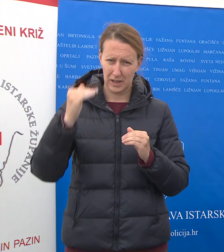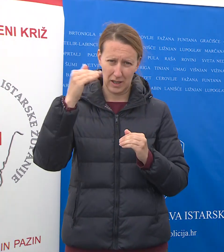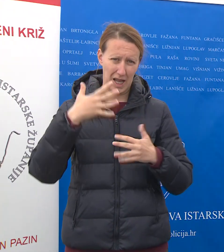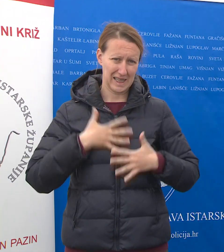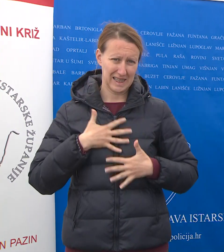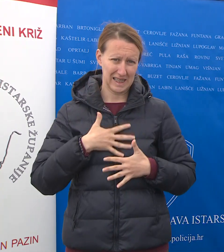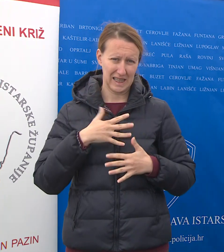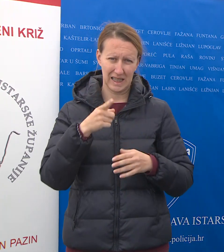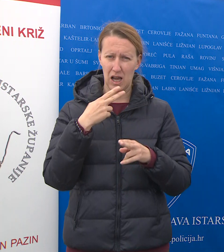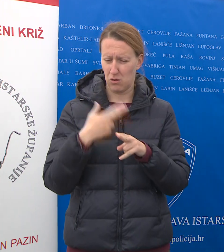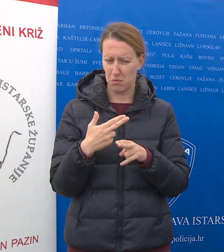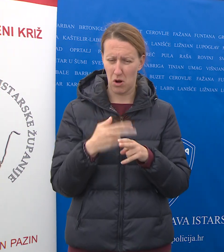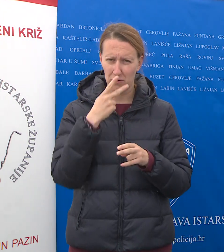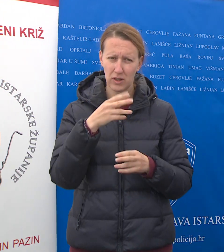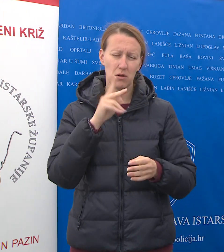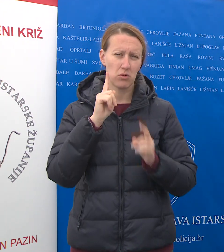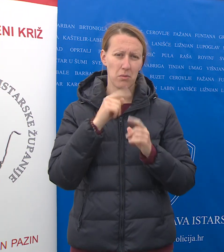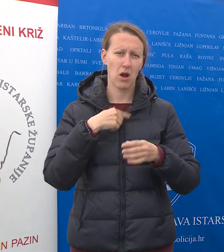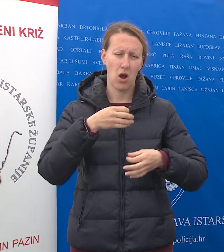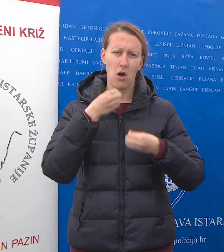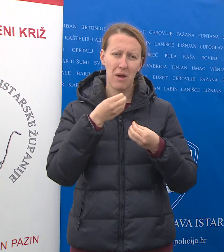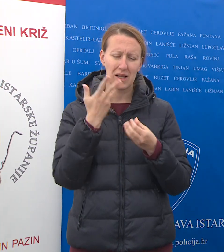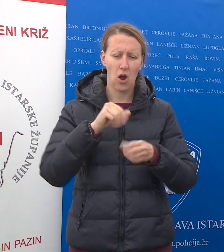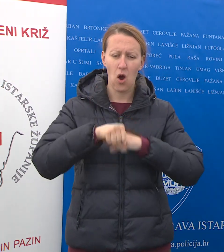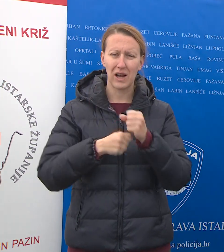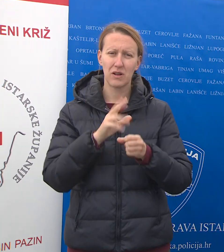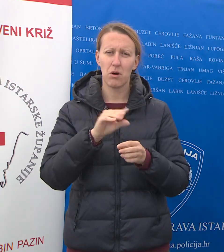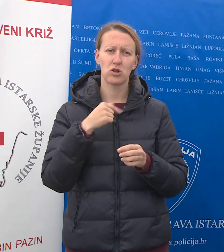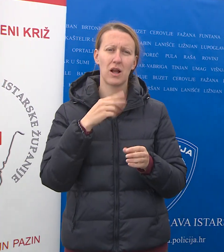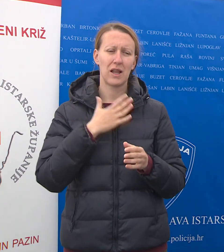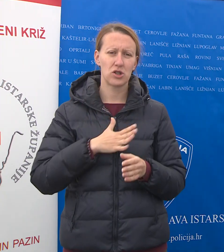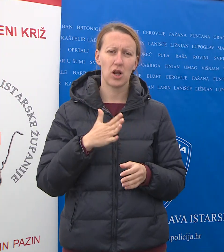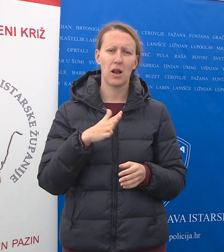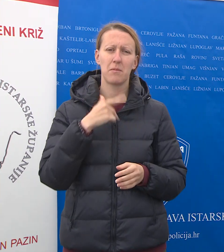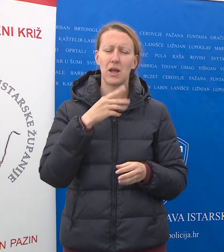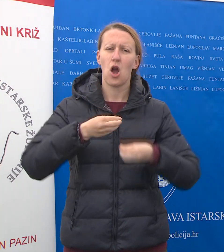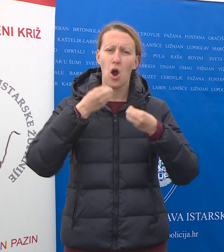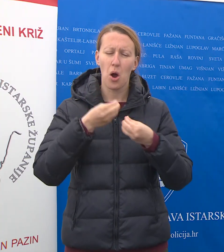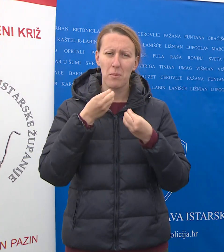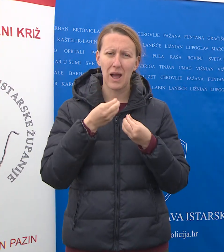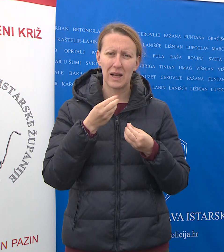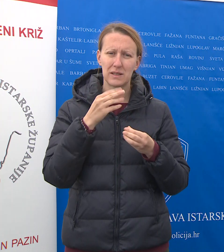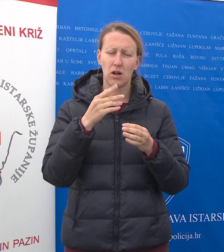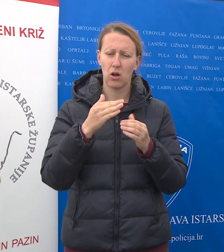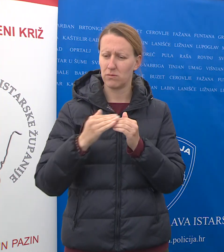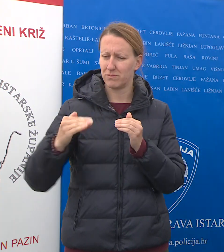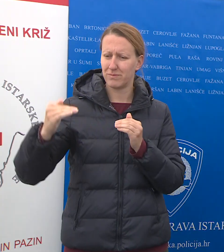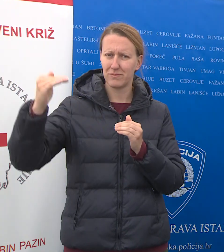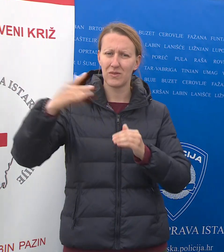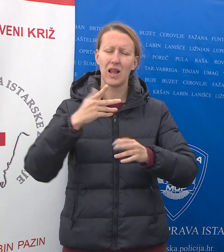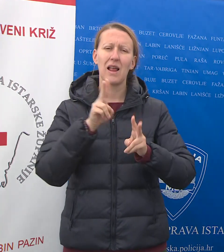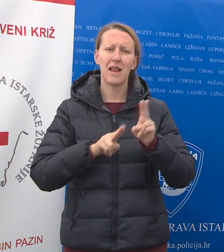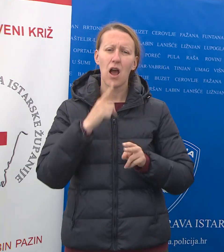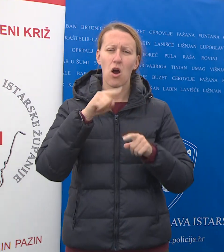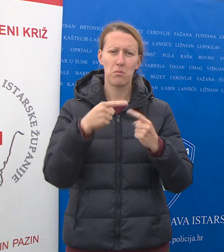kliničke slike, što sam vam pokušala objasniti kako se razvija, možda bi vam sada htjela i pojasniti gradaciju zdravstvene njege